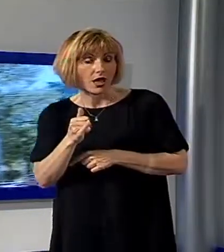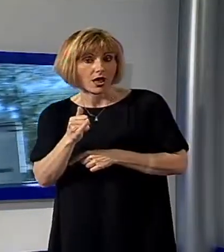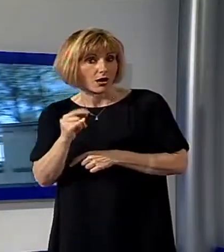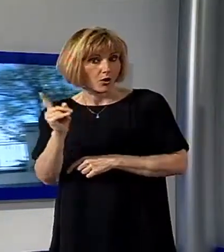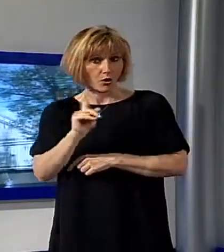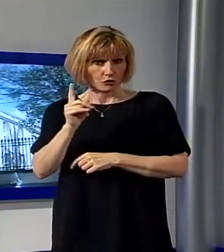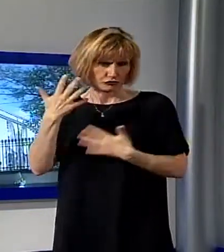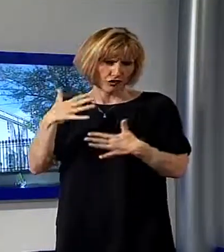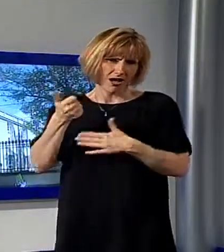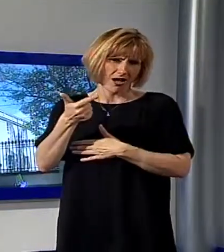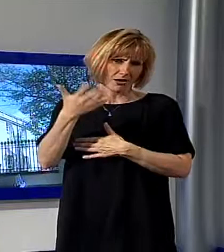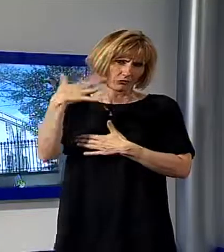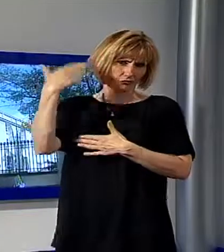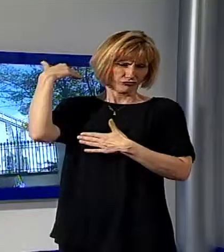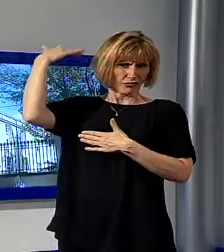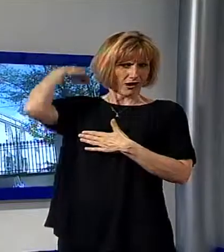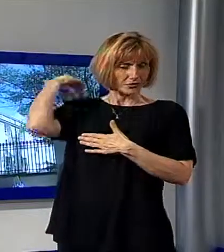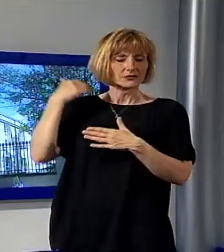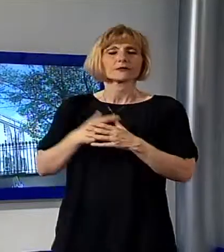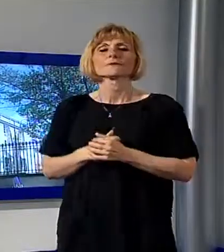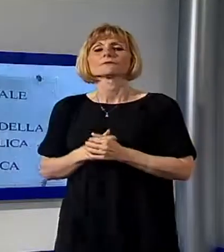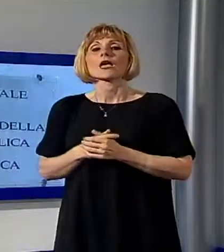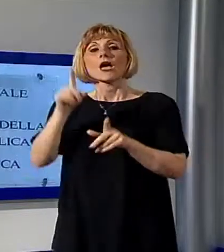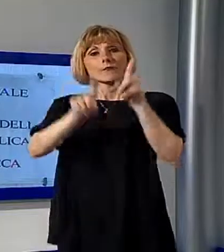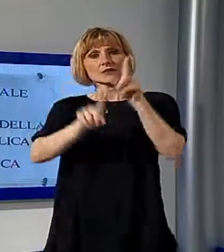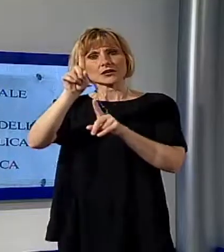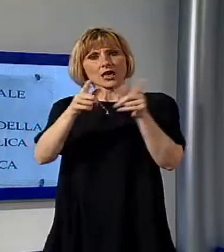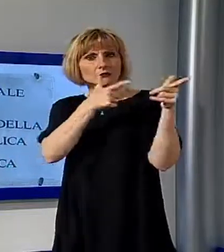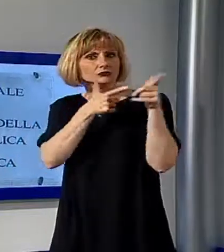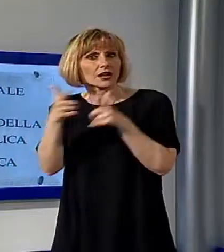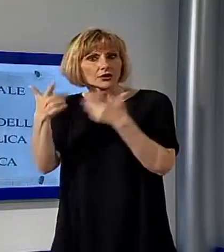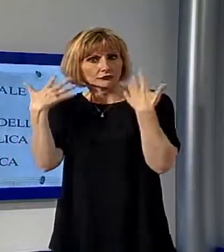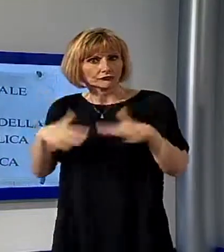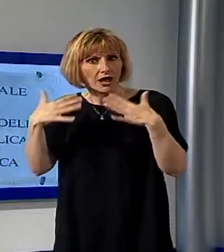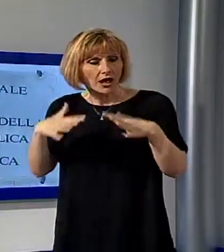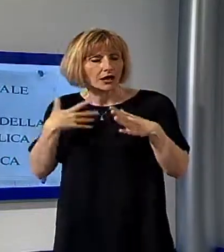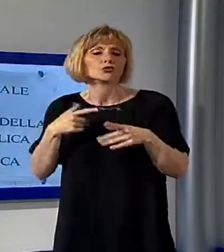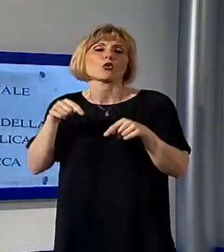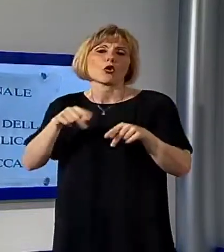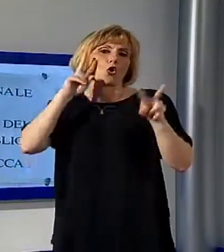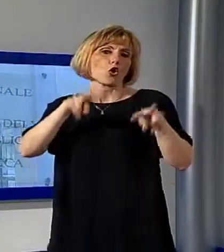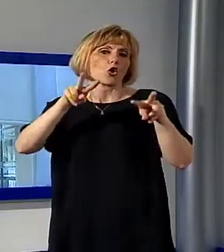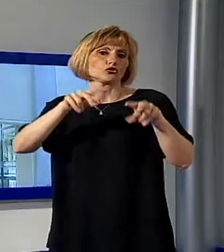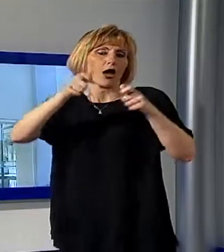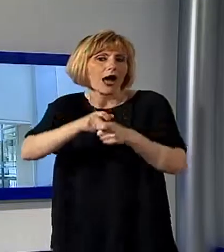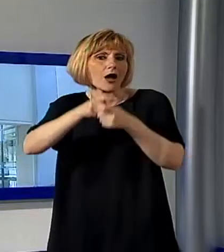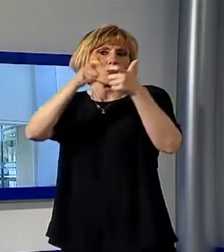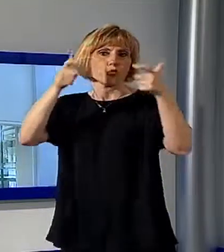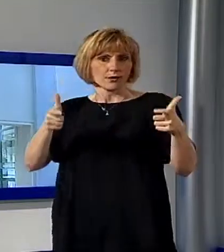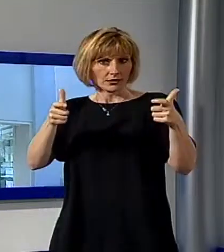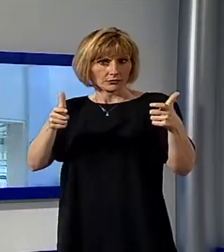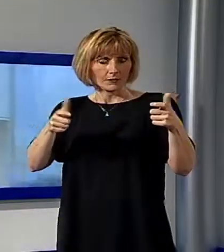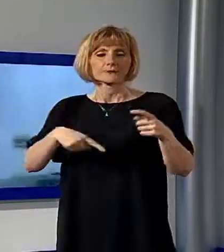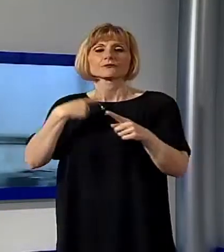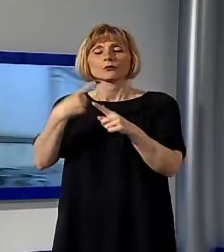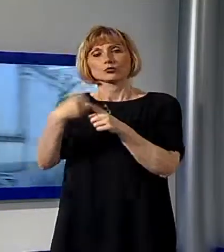in tribunale o in procura. Dopo la strage di Milano, i controlli in tutta Italia sono stati rafforzati e a Lucca, dove entrambi gli